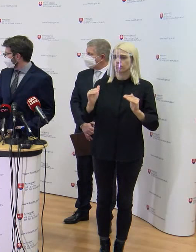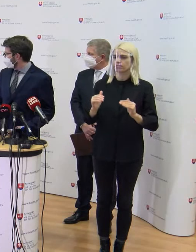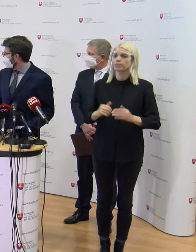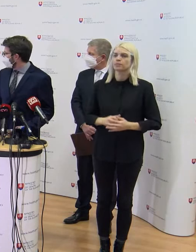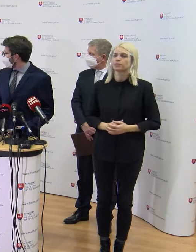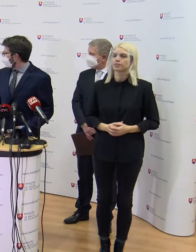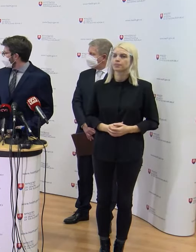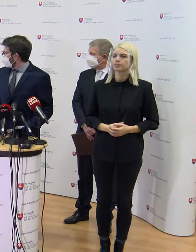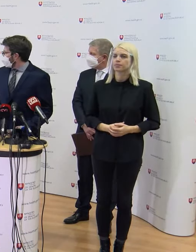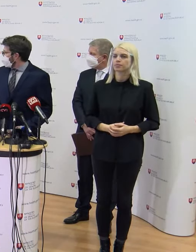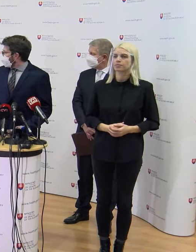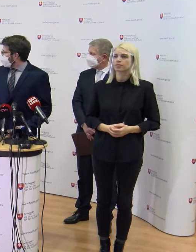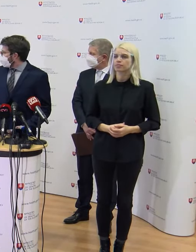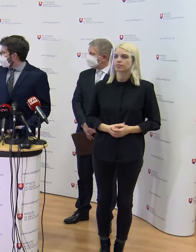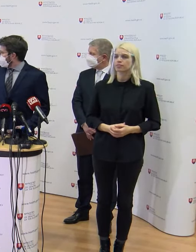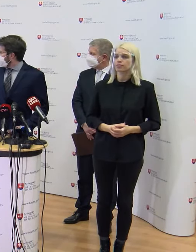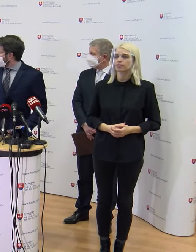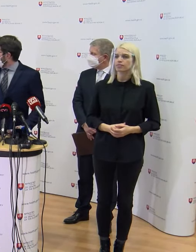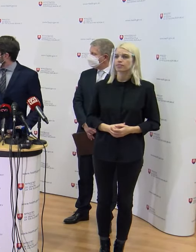Trenčianskom.